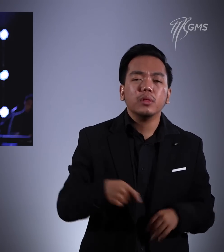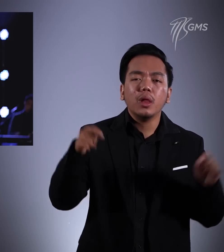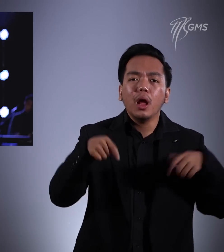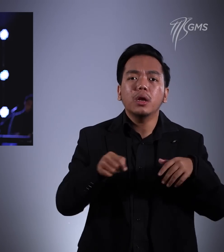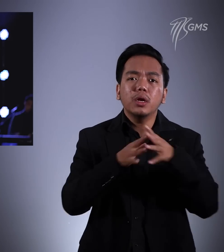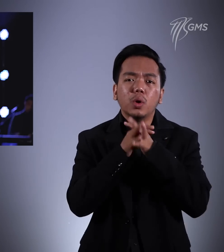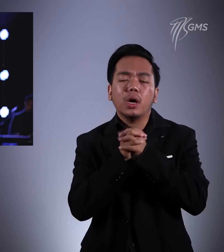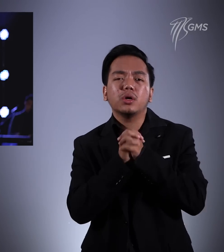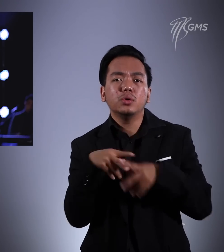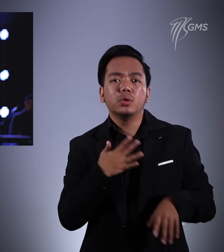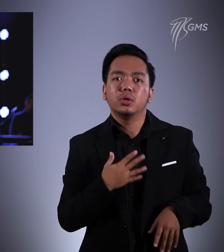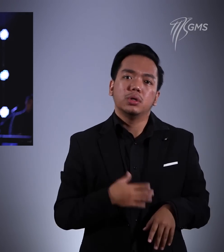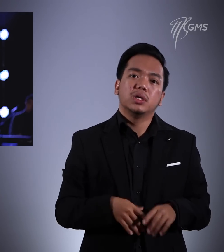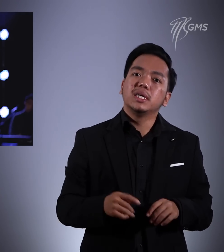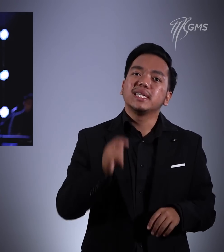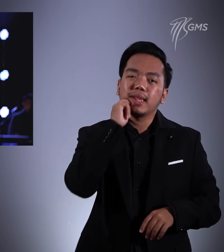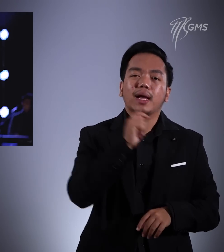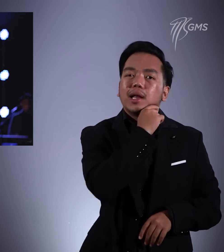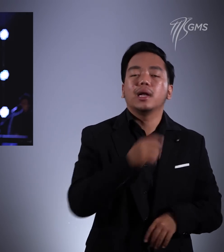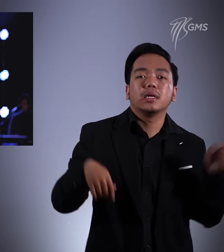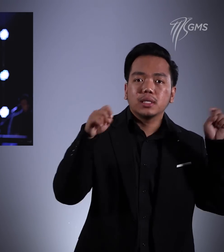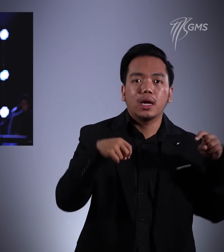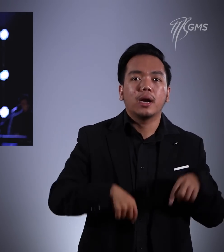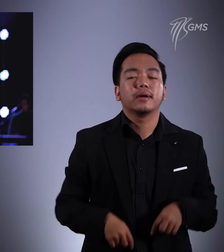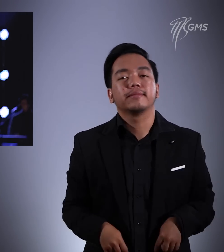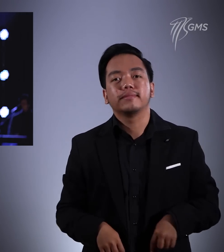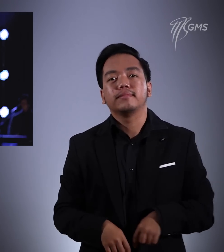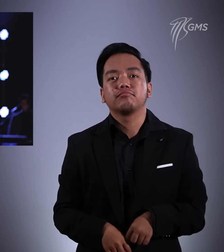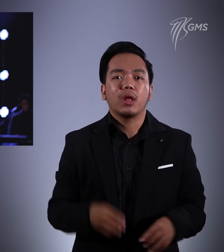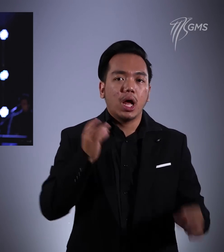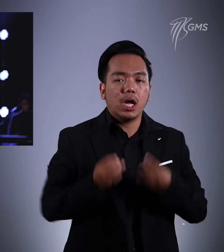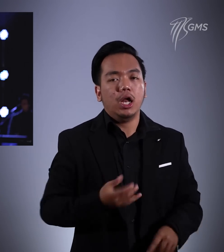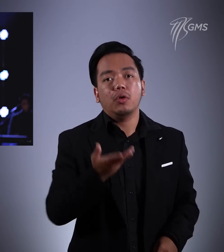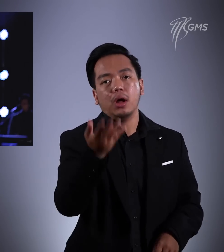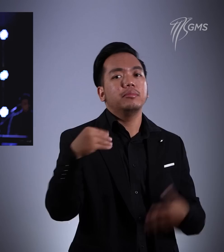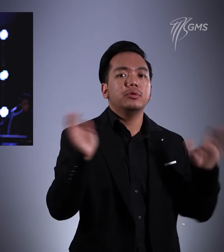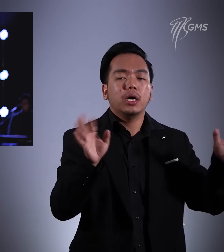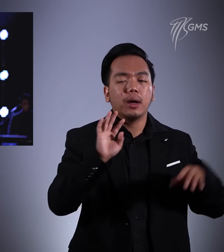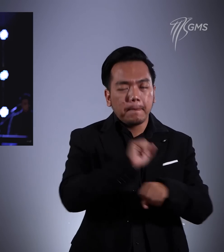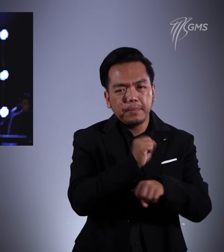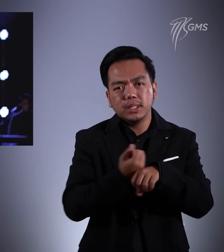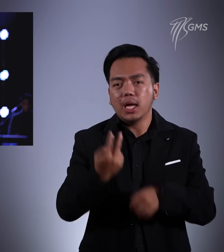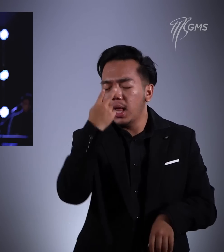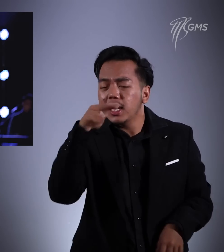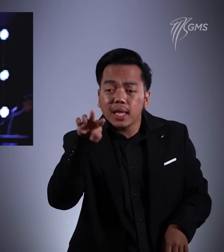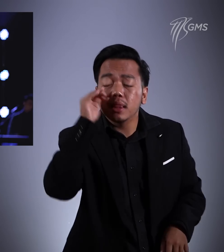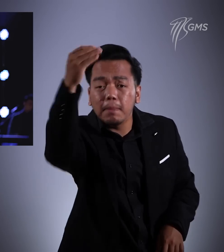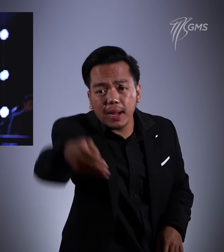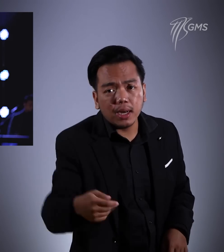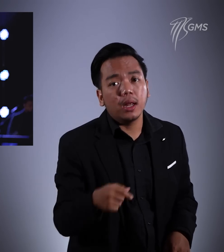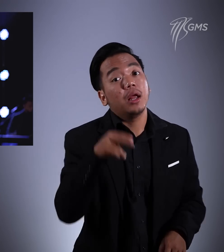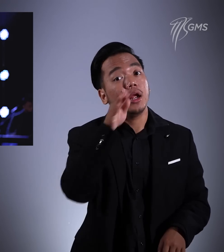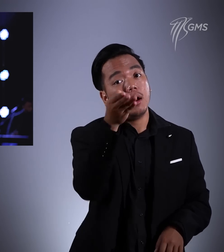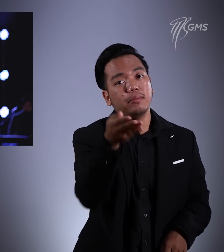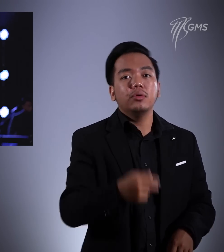doaku. Nyatakanlah sekarang. Kalau Anda tidak bisa lihat jalan ke depan, please lihat jalan ke belakang ketika